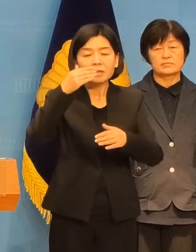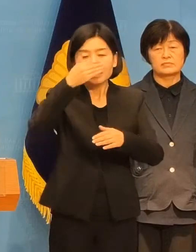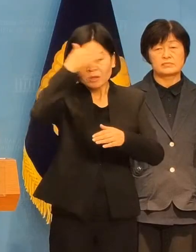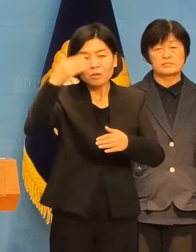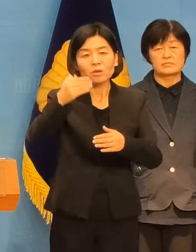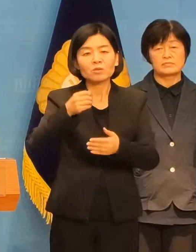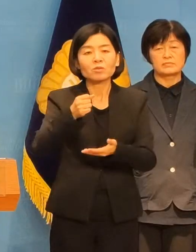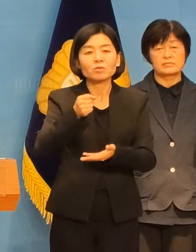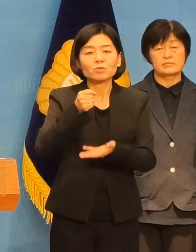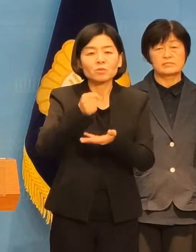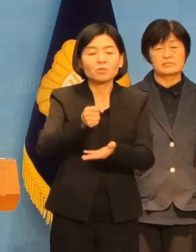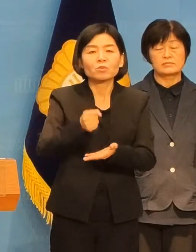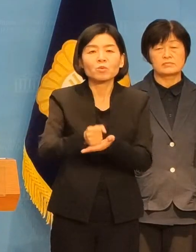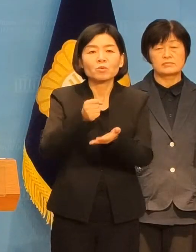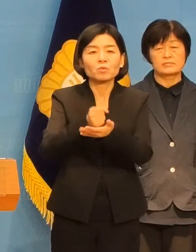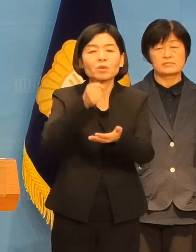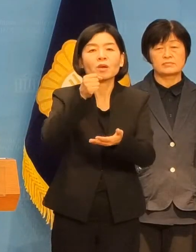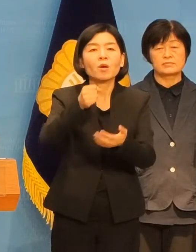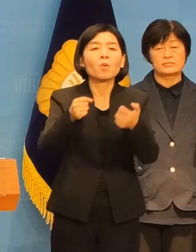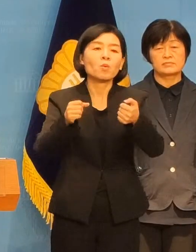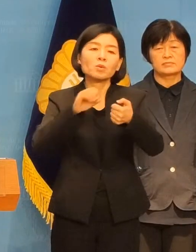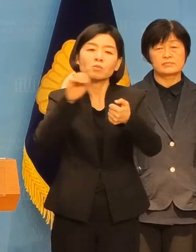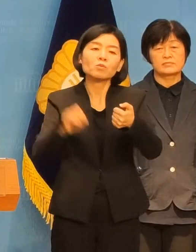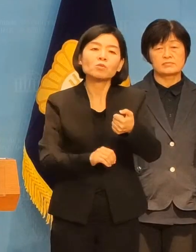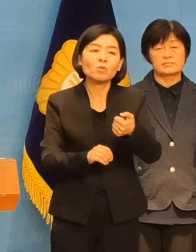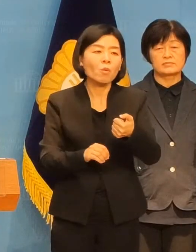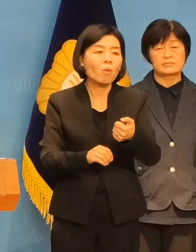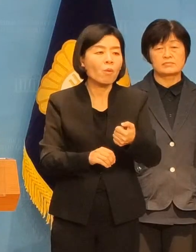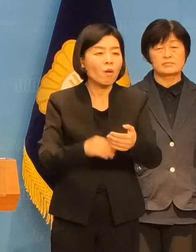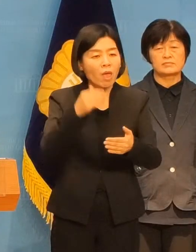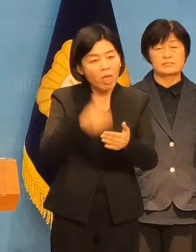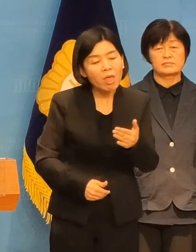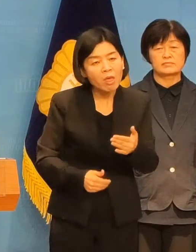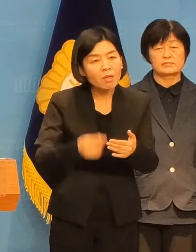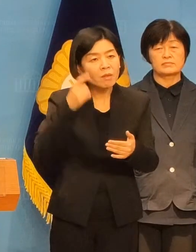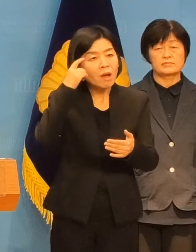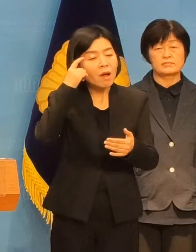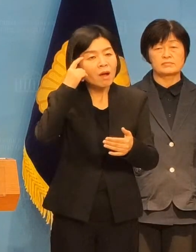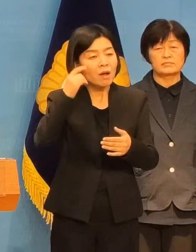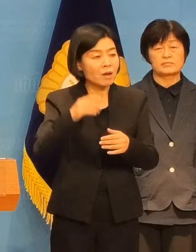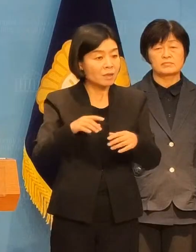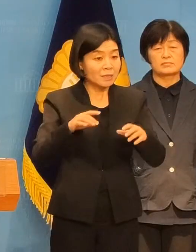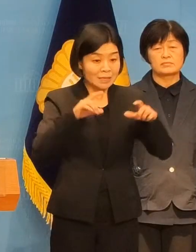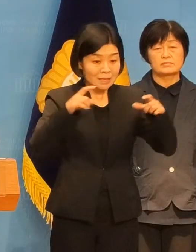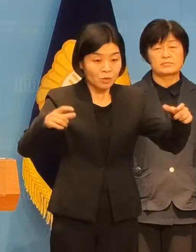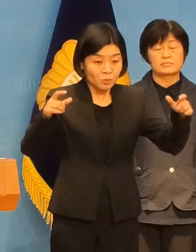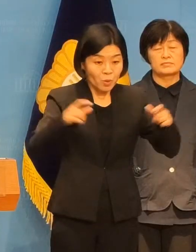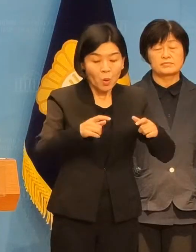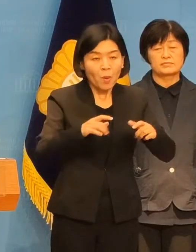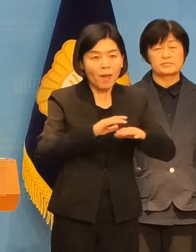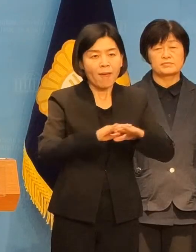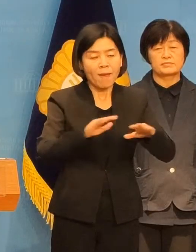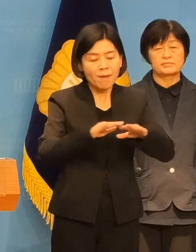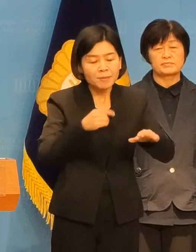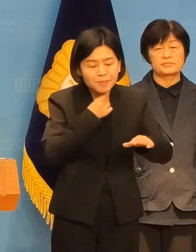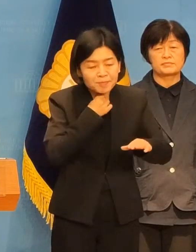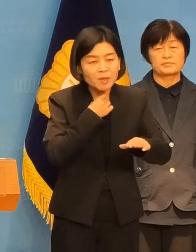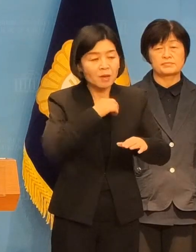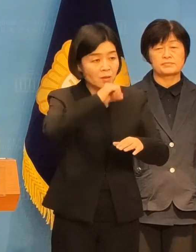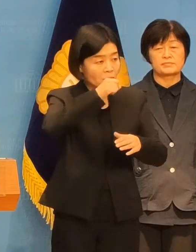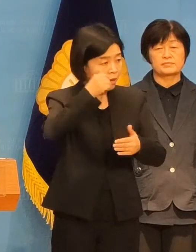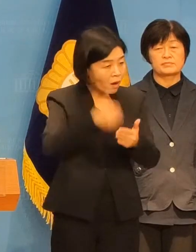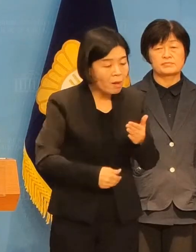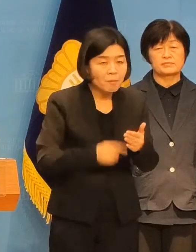약 50% 등 지역 소멸 극복에 크게 기여했던 예산마저 삭감될 것이라는 소문마저